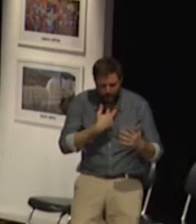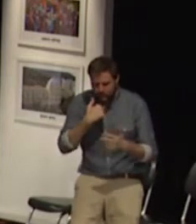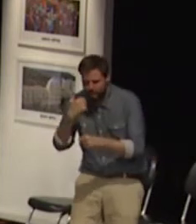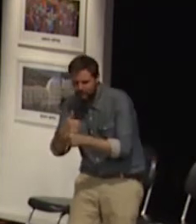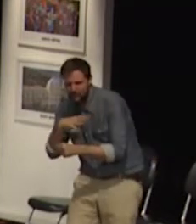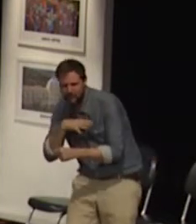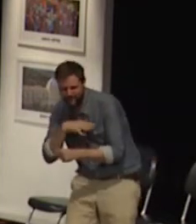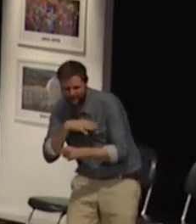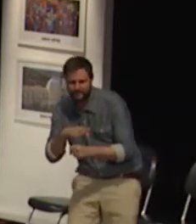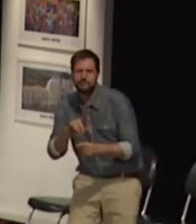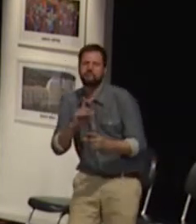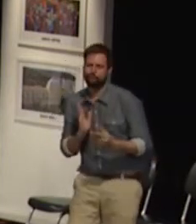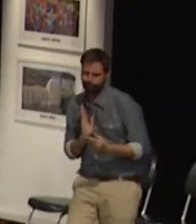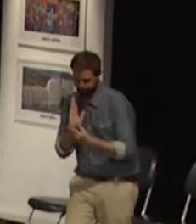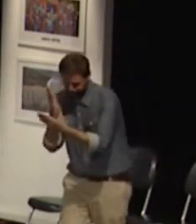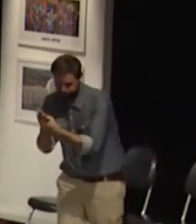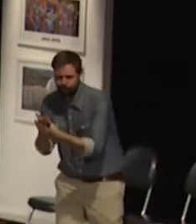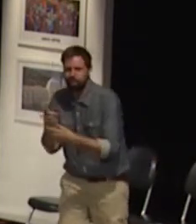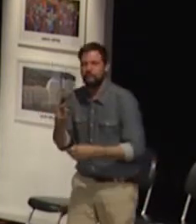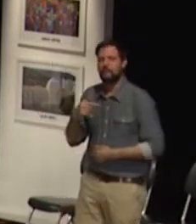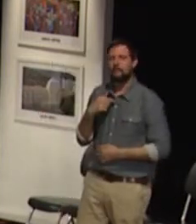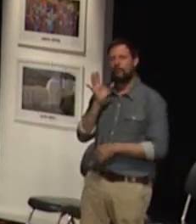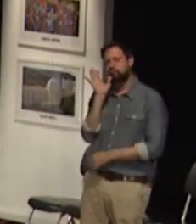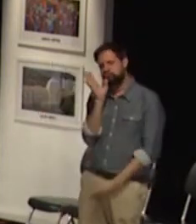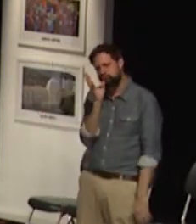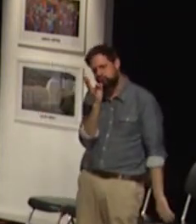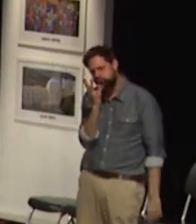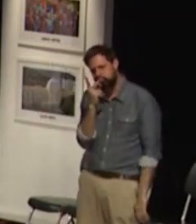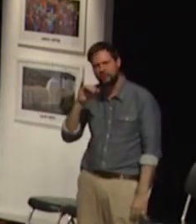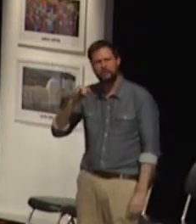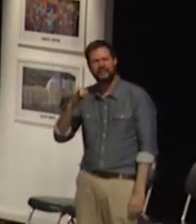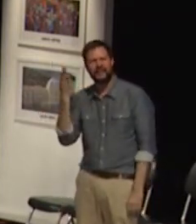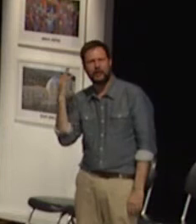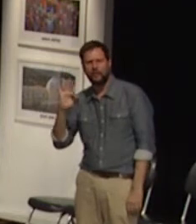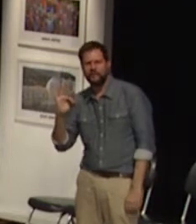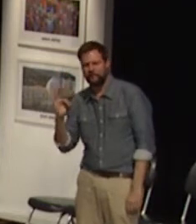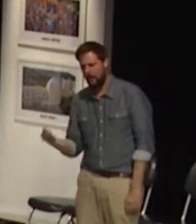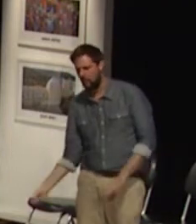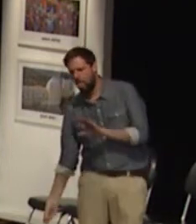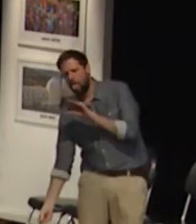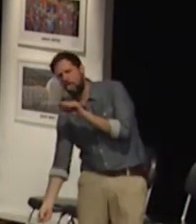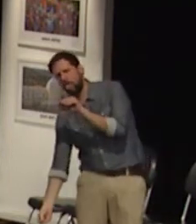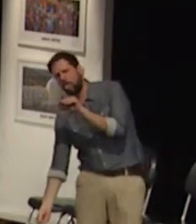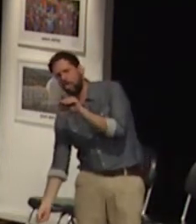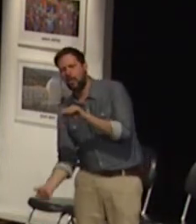de Libras, né, que a Libras não pode substituir o português. Também está demorando de fevereiro até